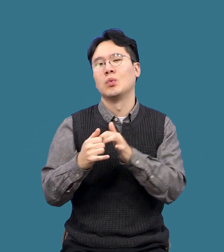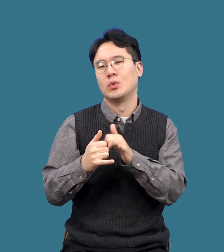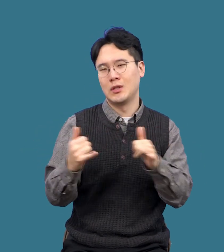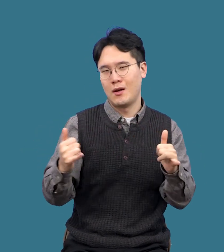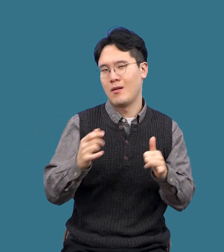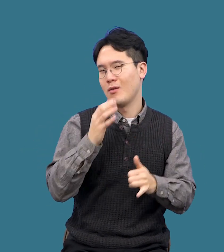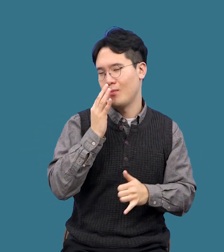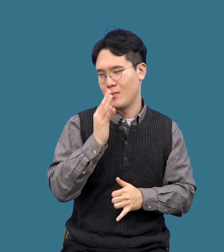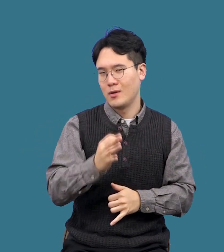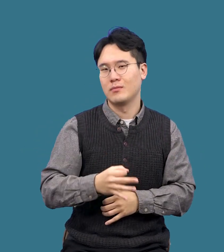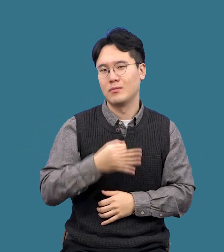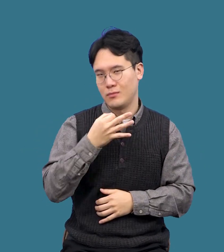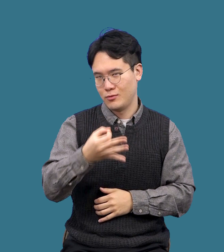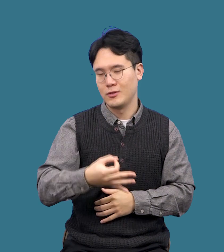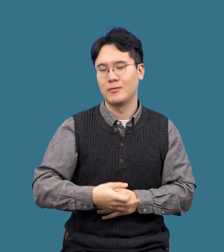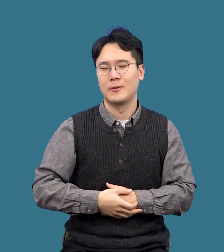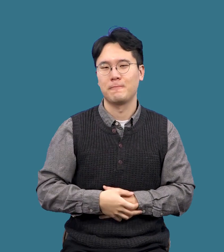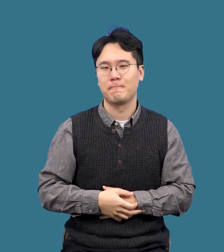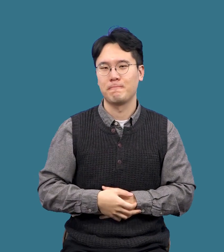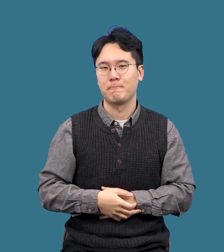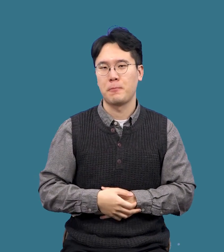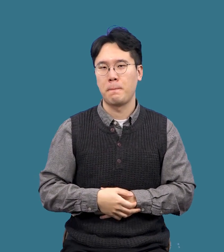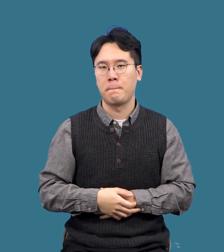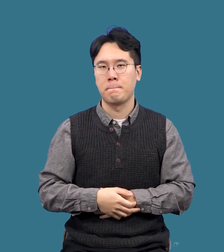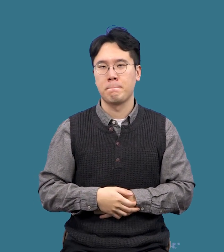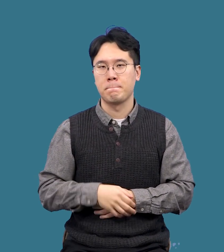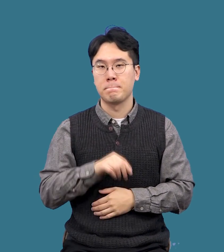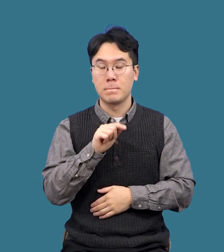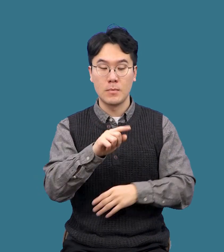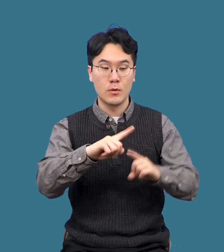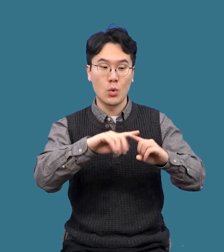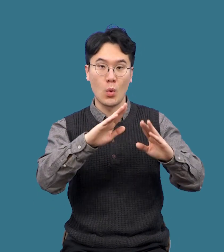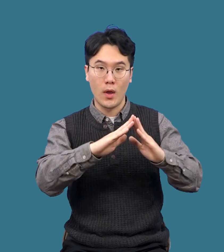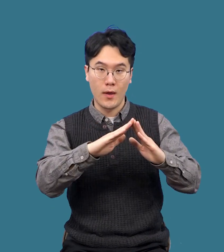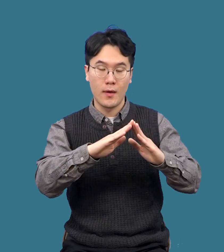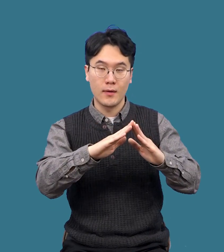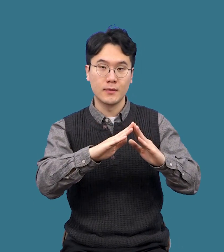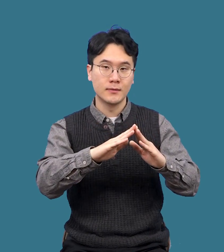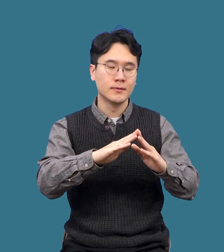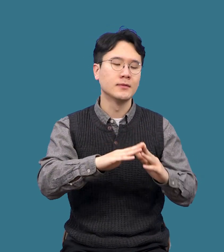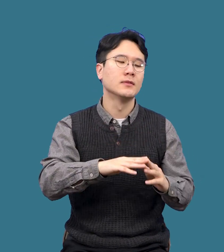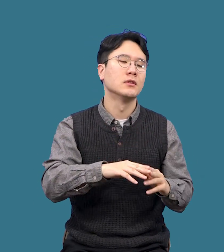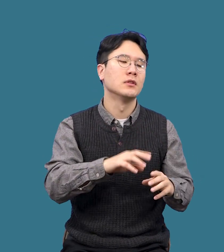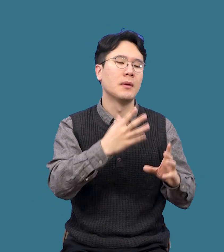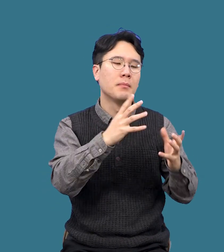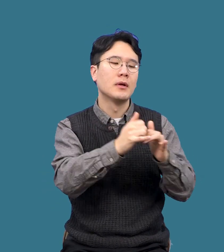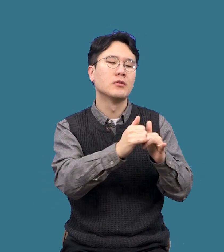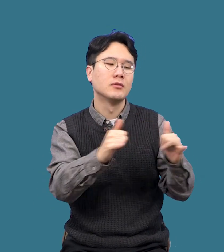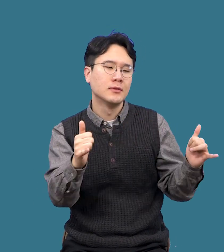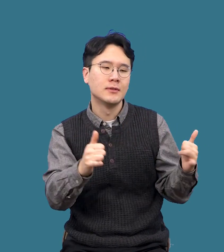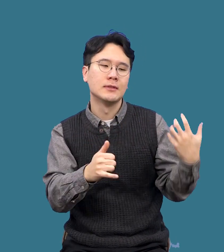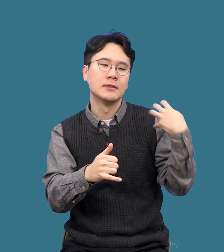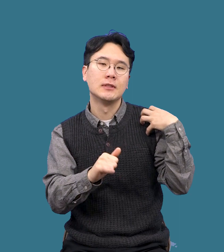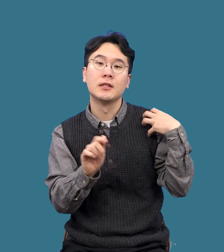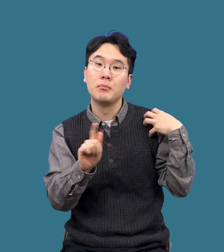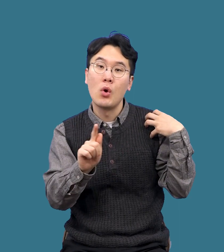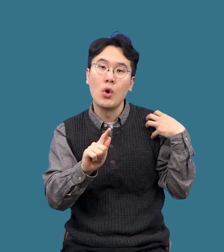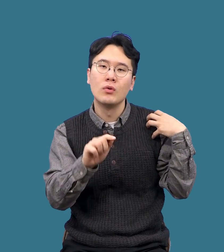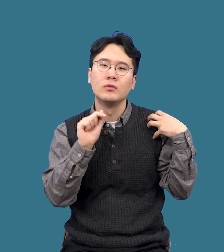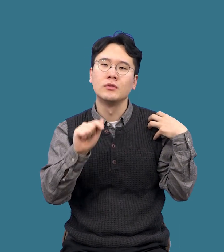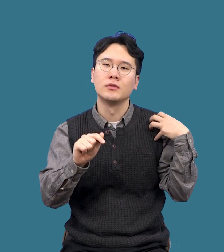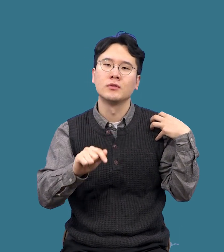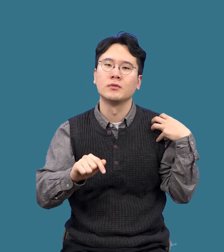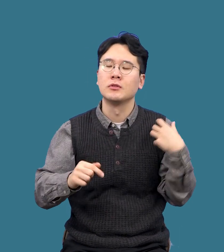그 공동체의 회중들의 책임은 뭡니까? 리더였던 모세를 통해서 전달되는 말씀, 그 말씀